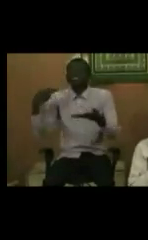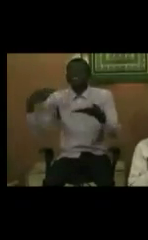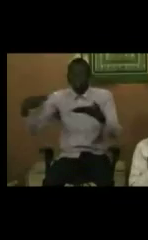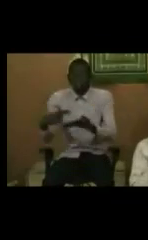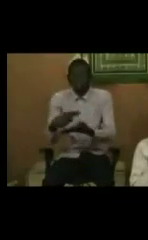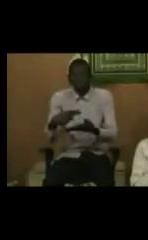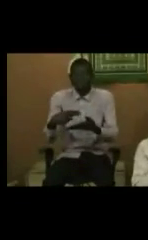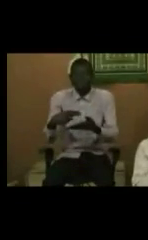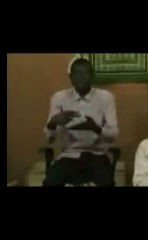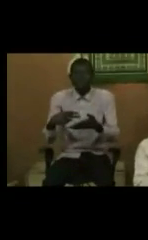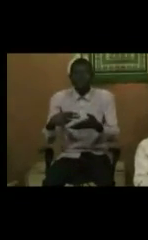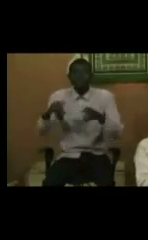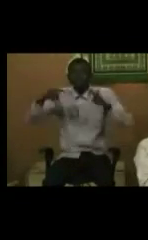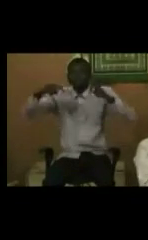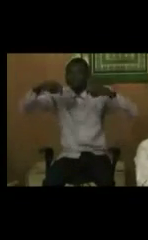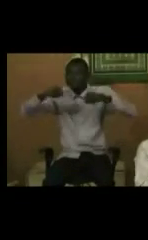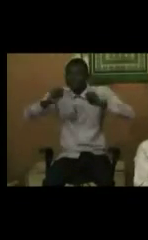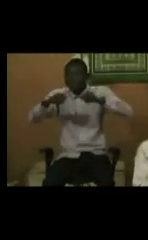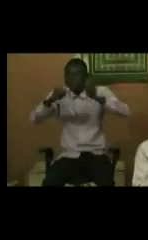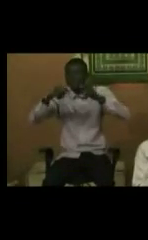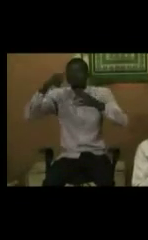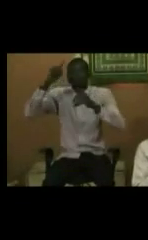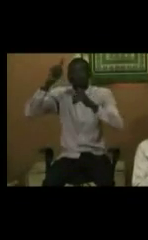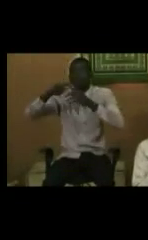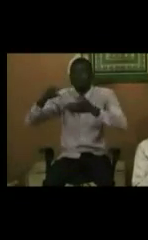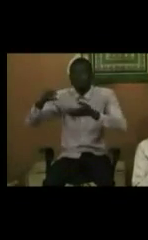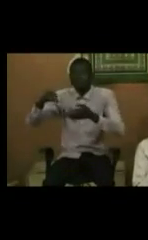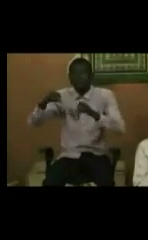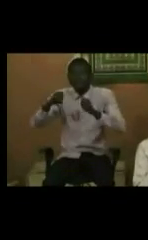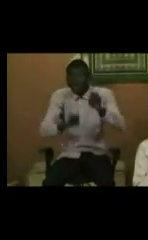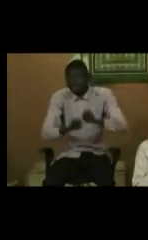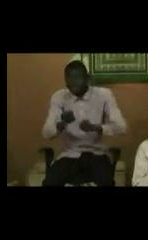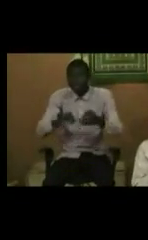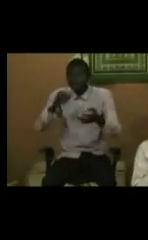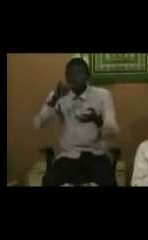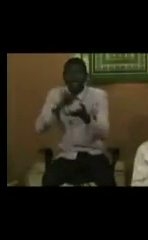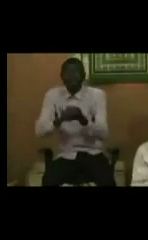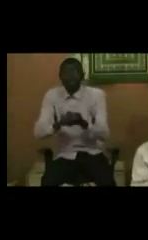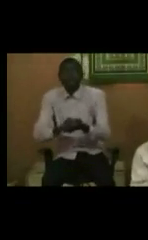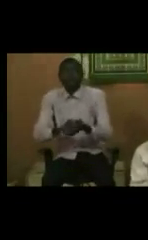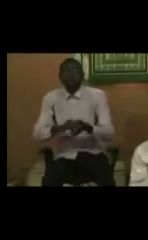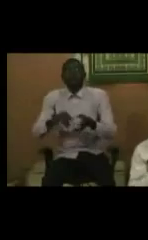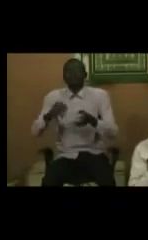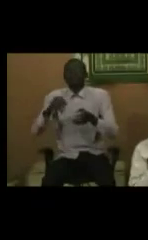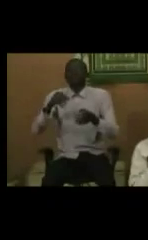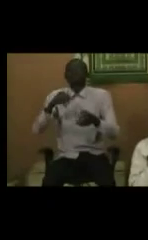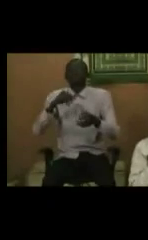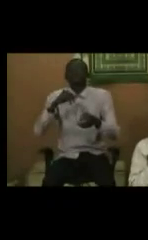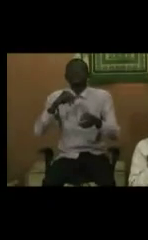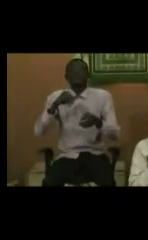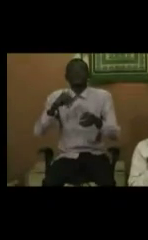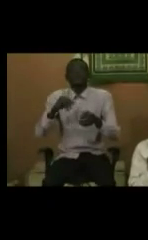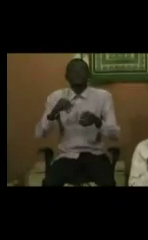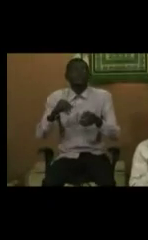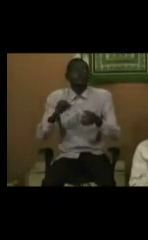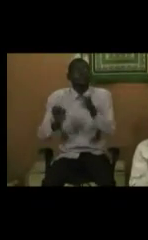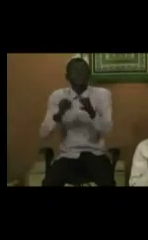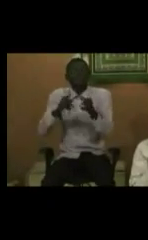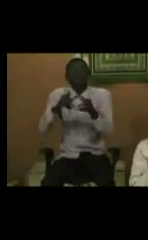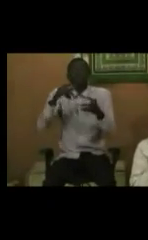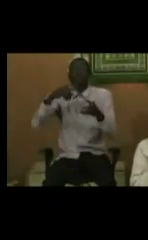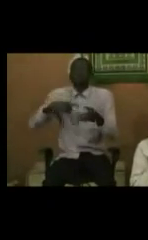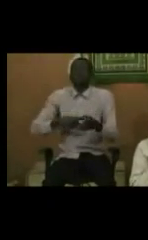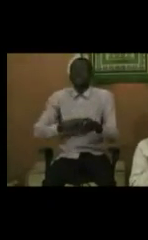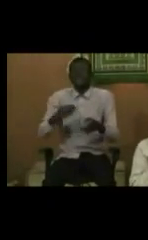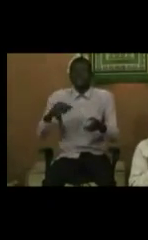ni awon kan ninu awon sahaba won fi bi odi si Olorun lere pe faqalu won so pe